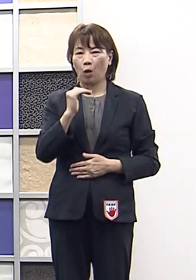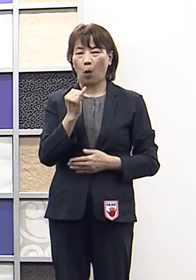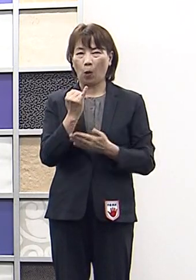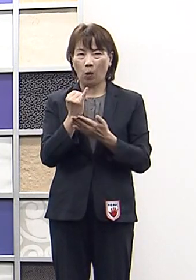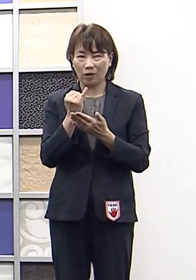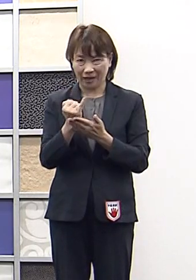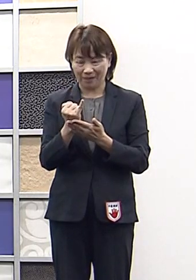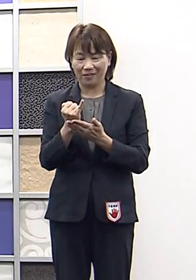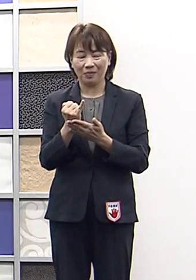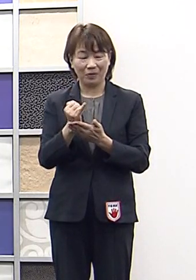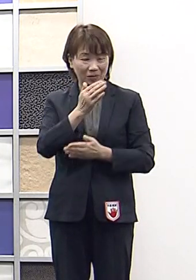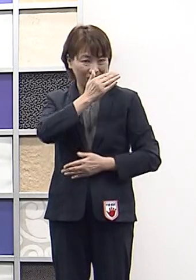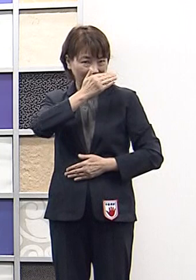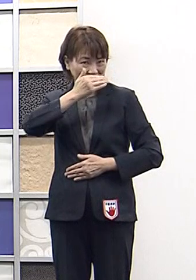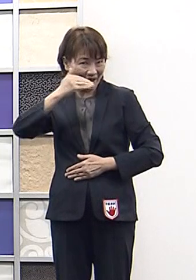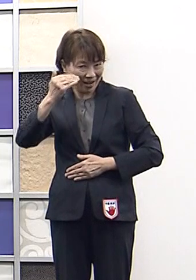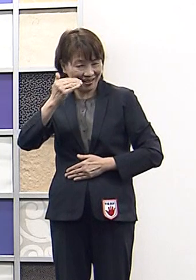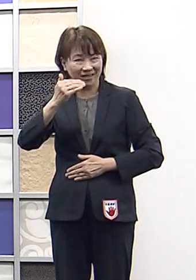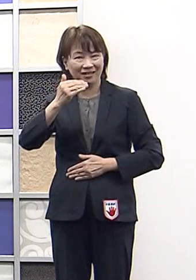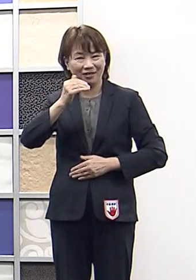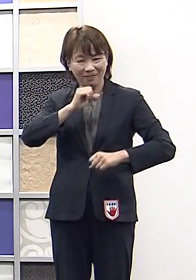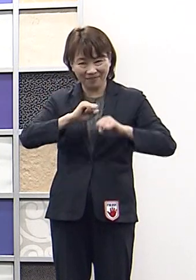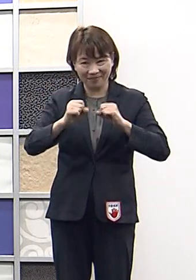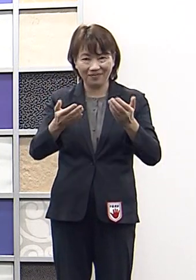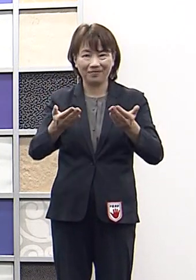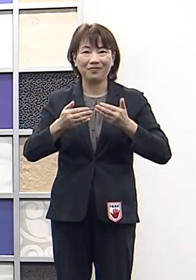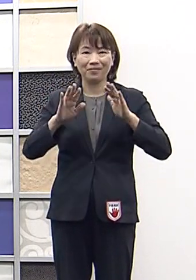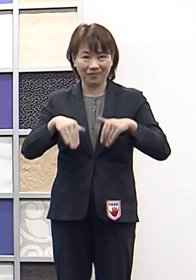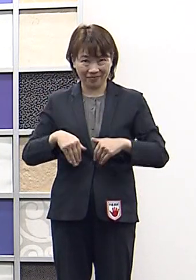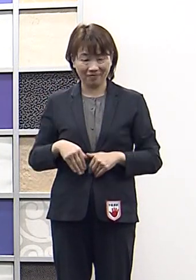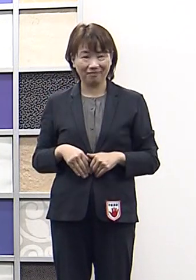きました。ご案内で白洲さん、